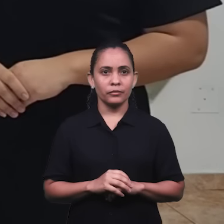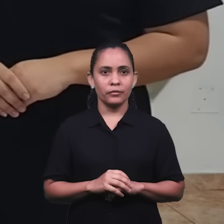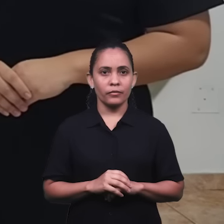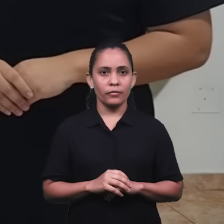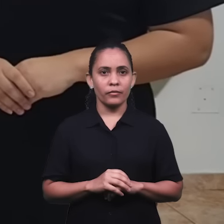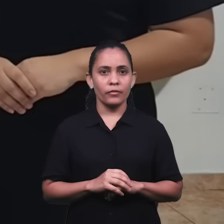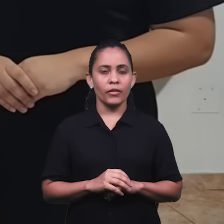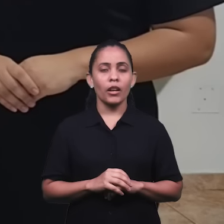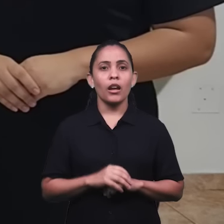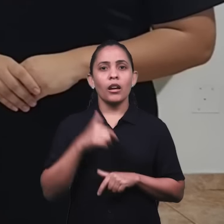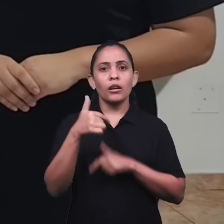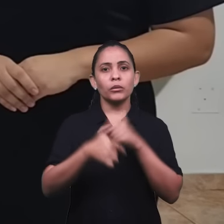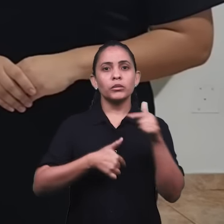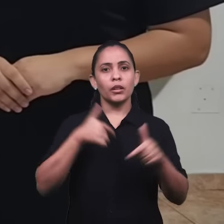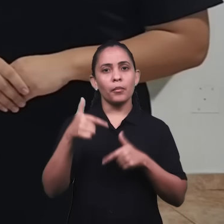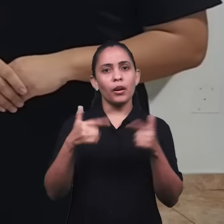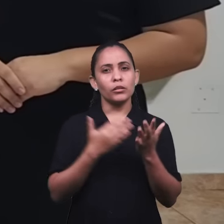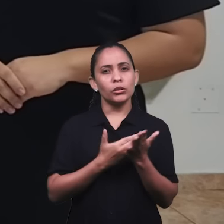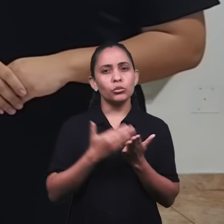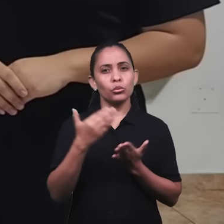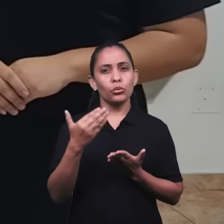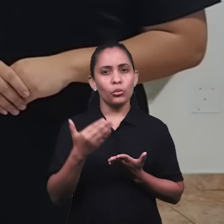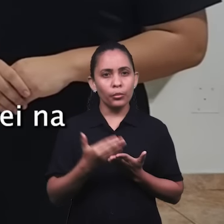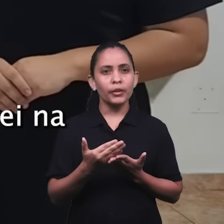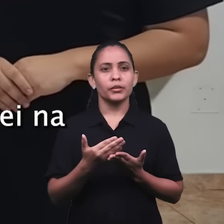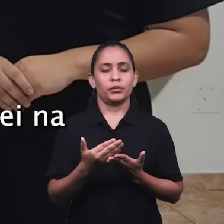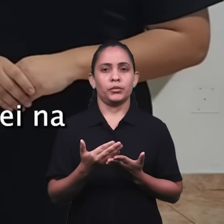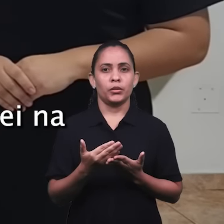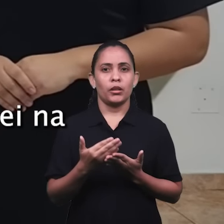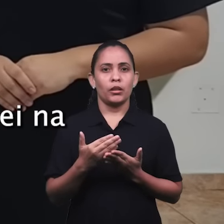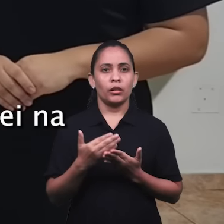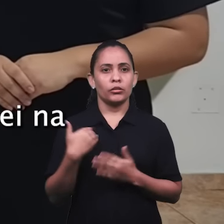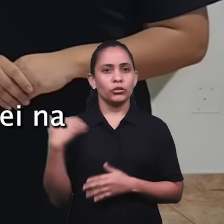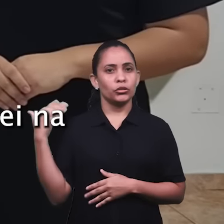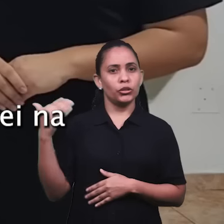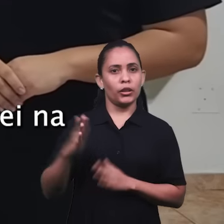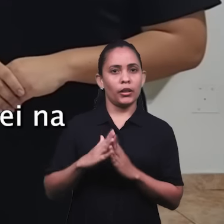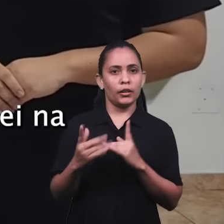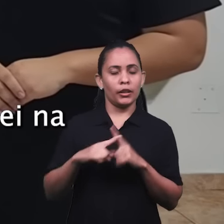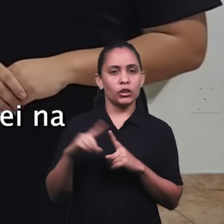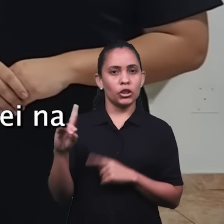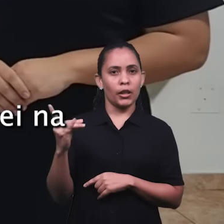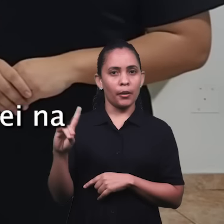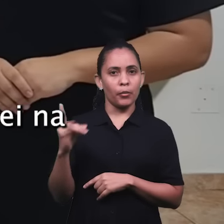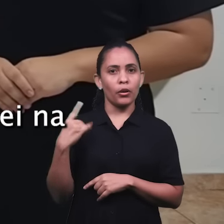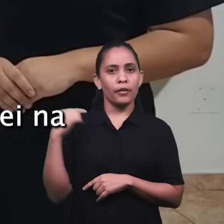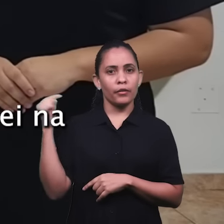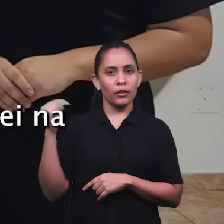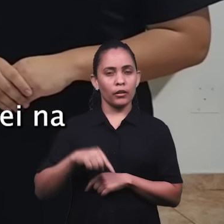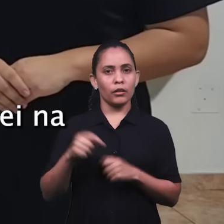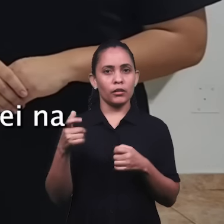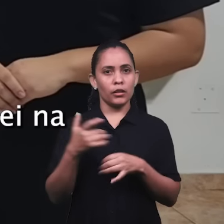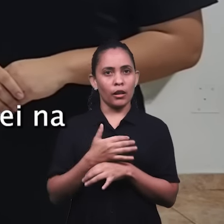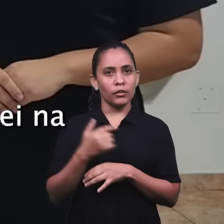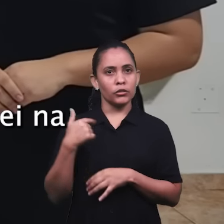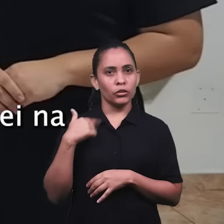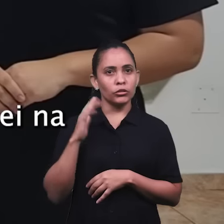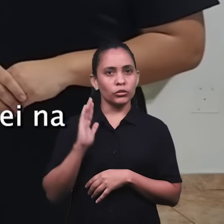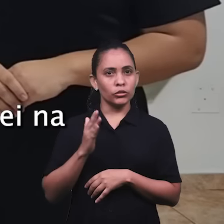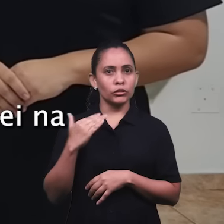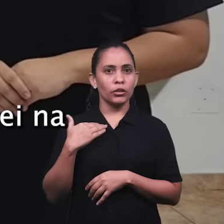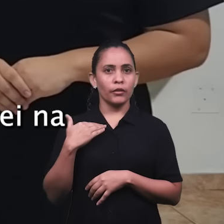bendiciones para decir lo que he pasado en mi vida, que es un servicio que desde el inicio, cuando llegué aquí en la